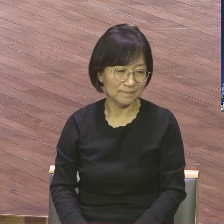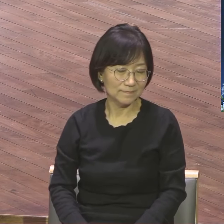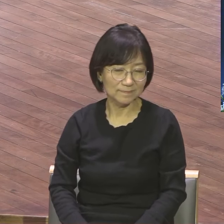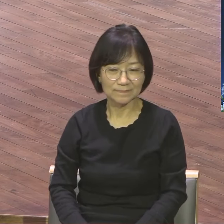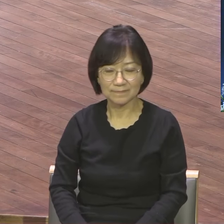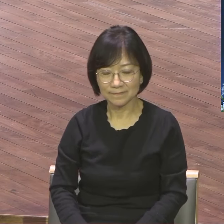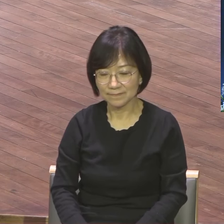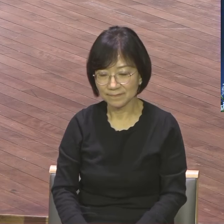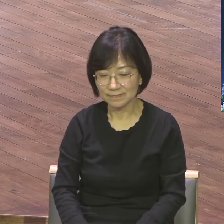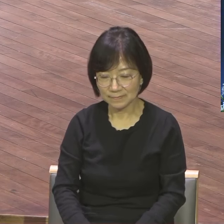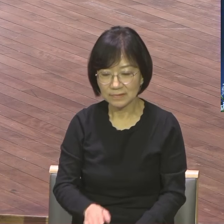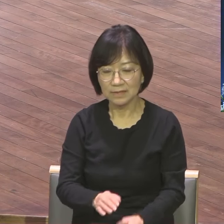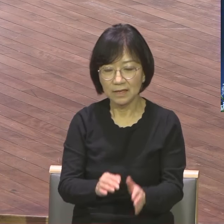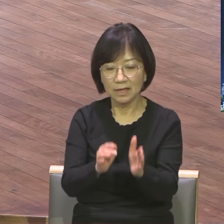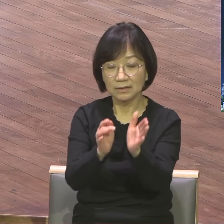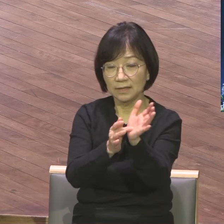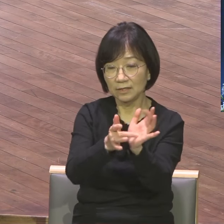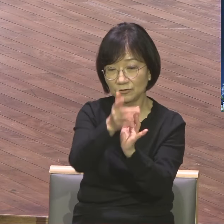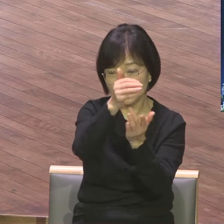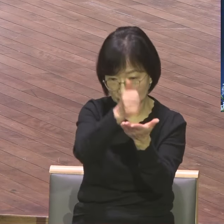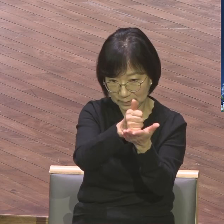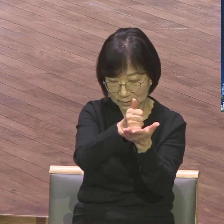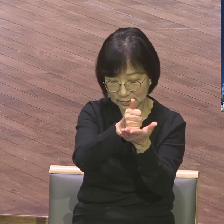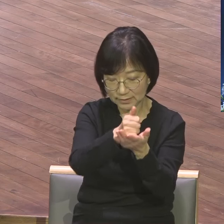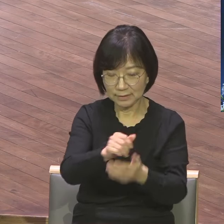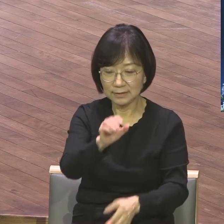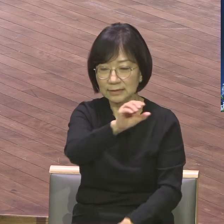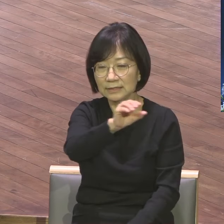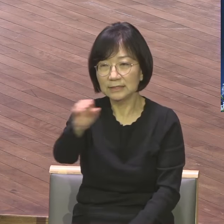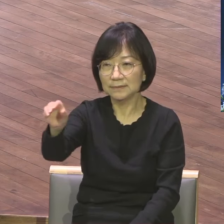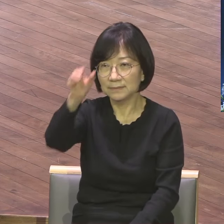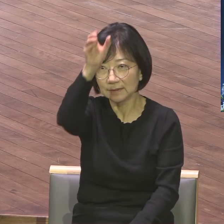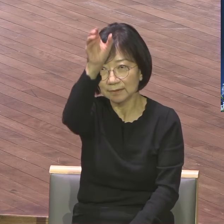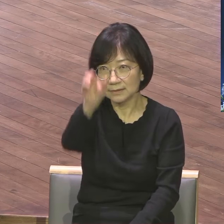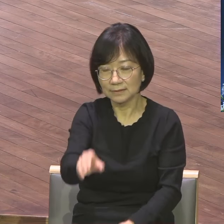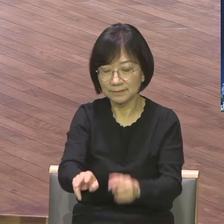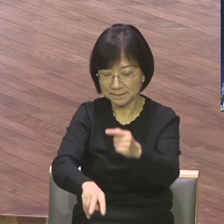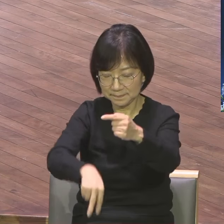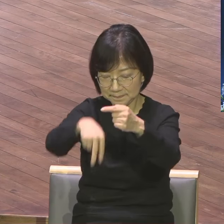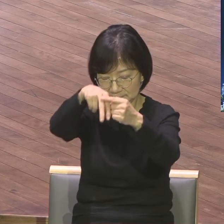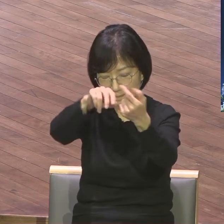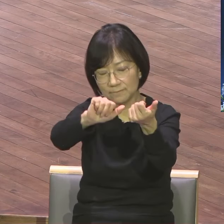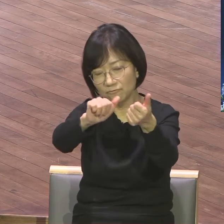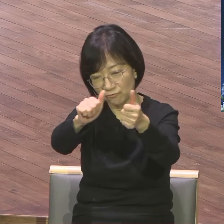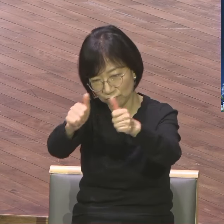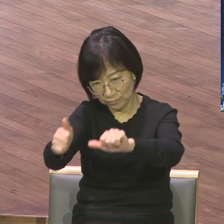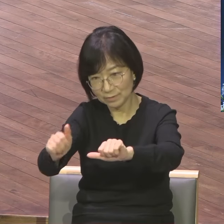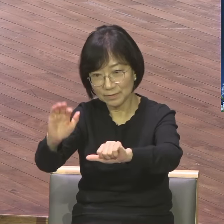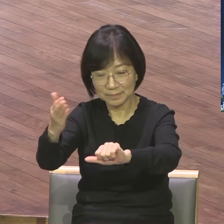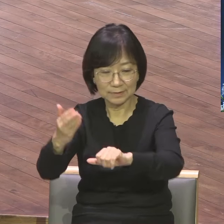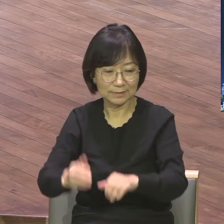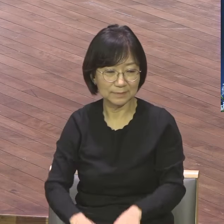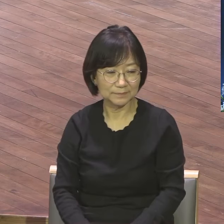이제는 십자가에 죽으셔야 돼요. 여러분 구약의 어린 양이 그 번제단에서